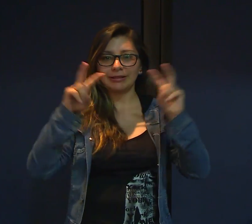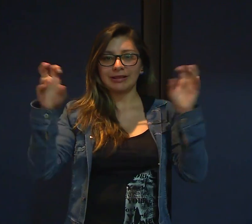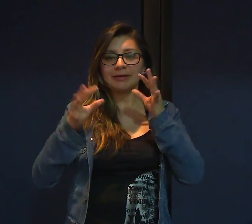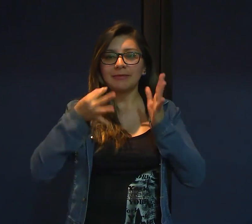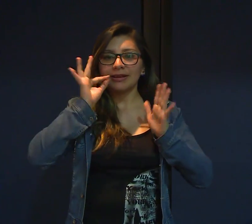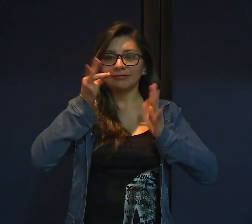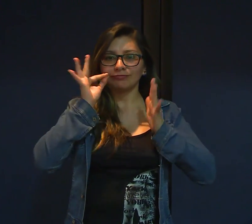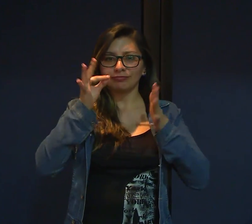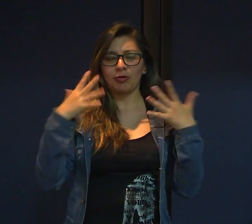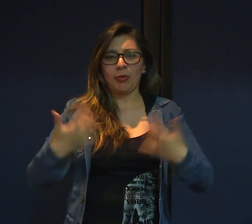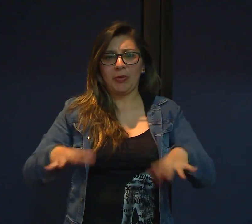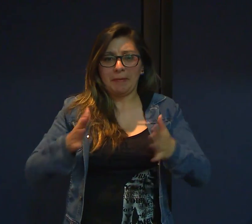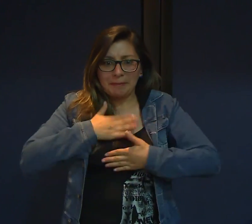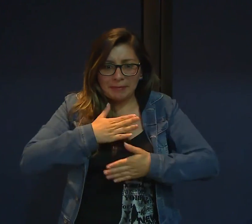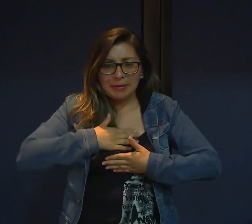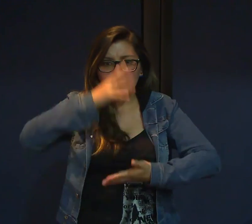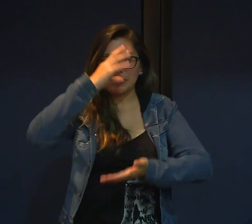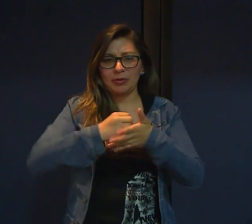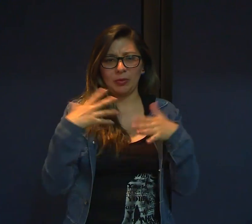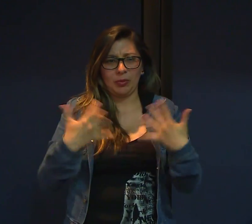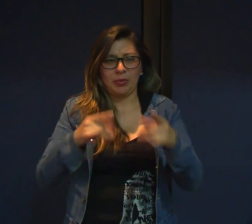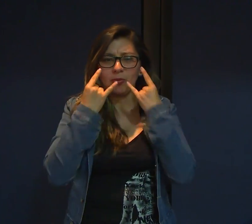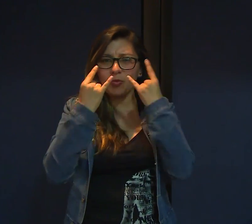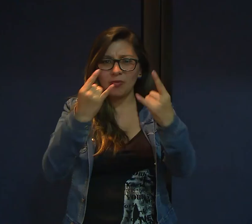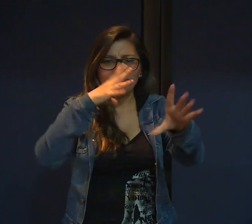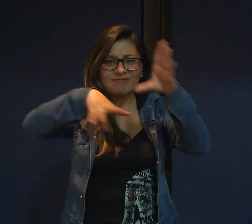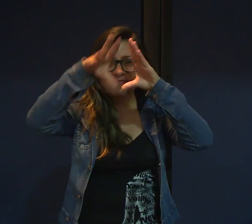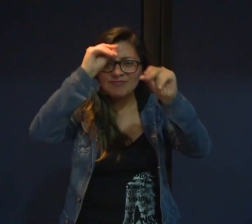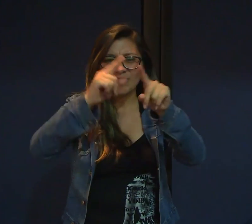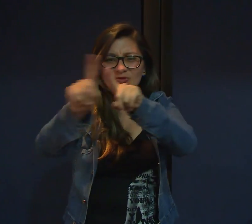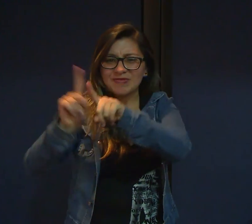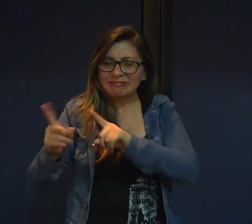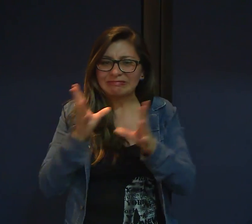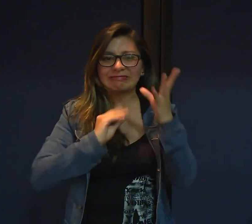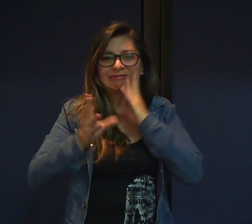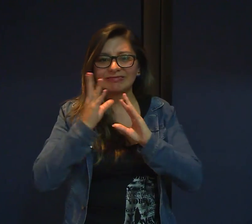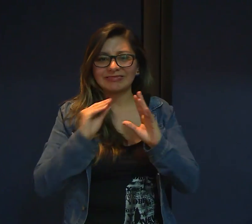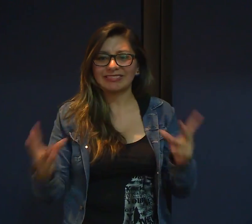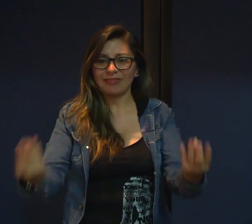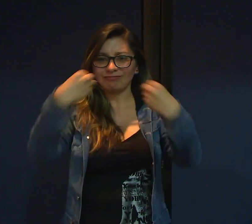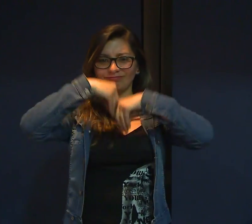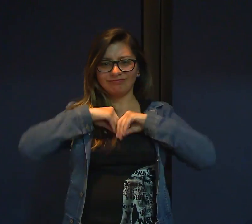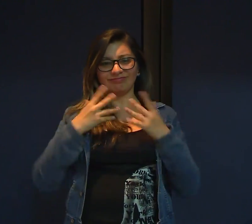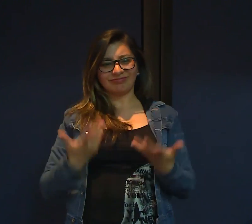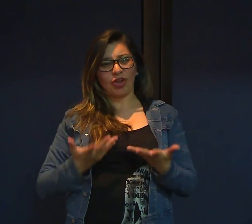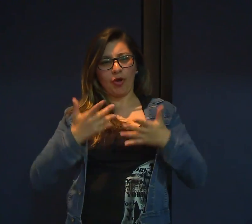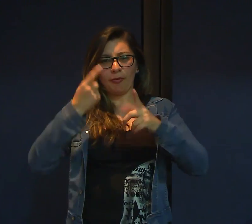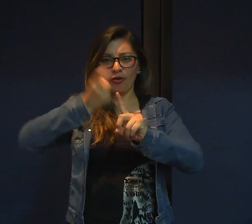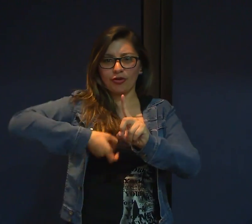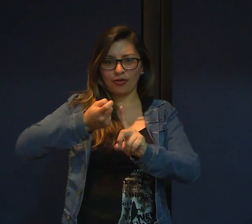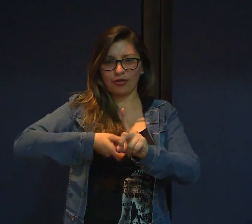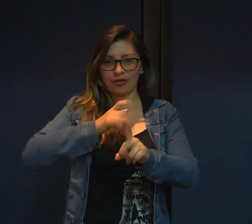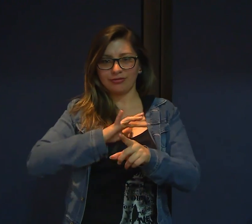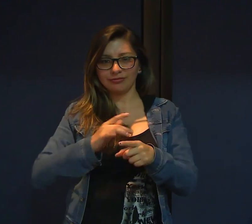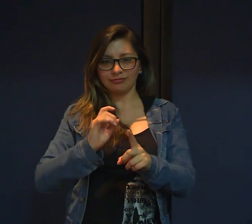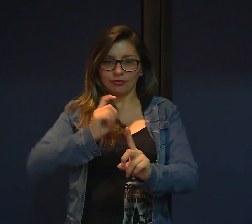Me encanta que me hayan invitado a este café pedagógico. Me parece una actividad supremamente interesante que le genera a uno